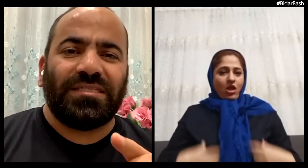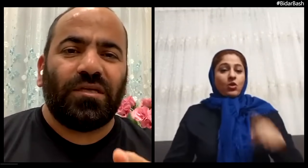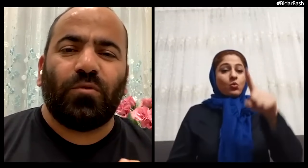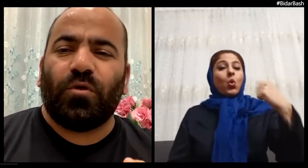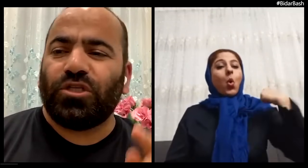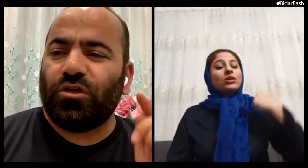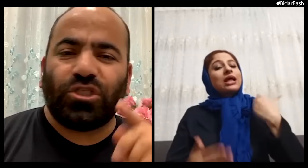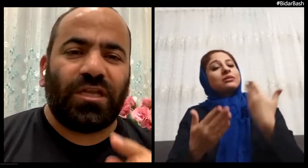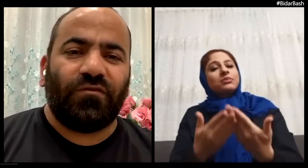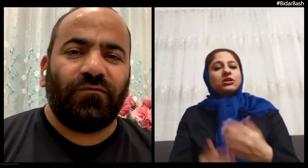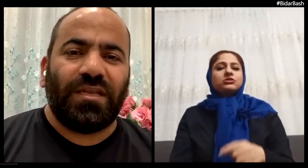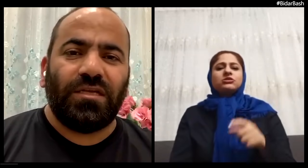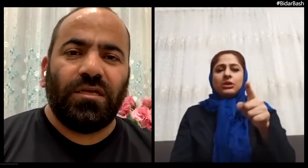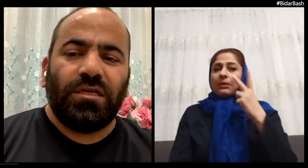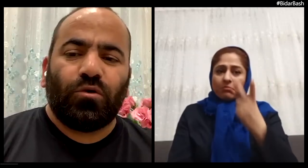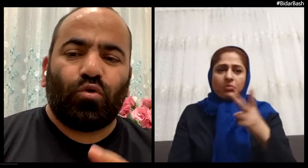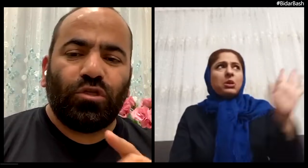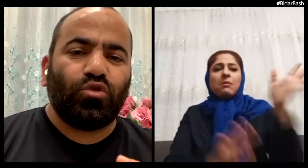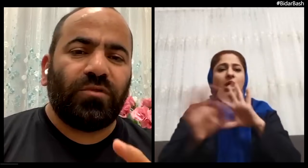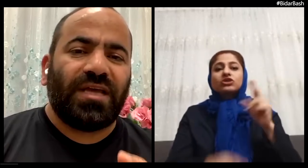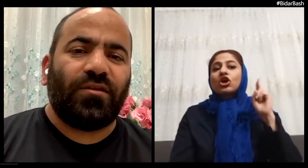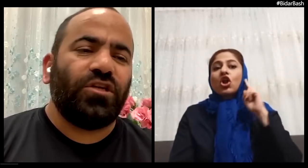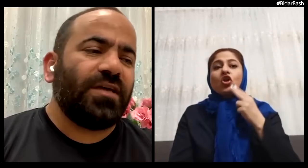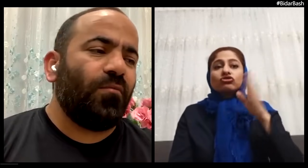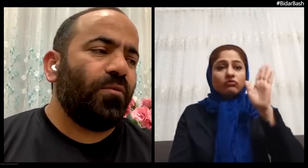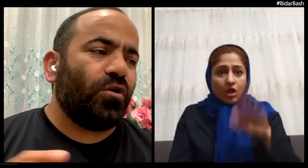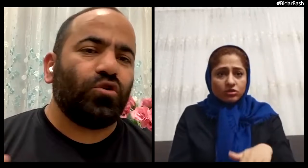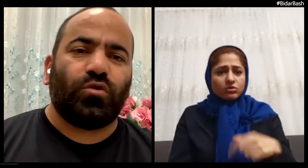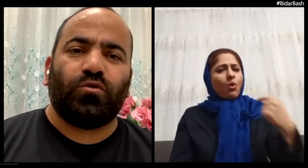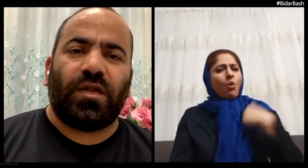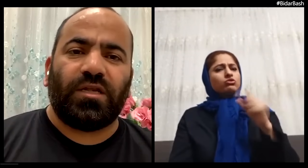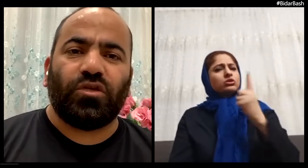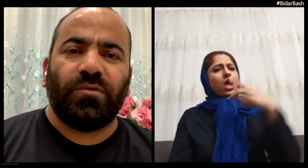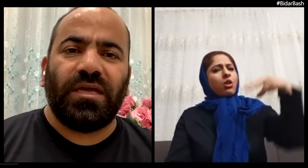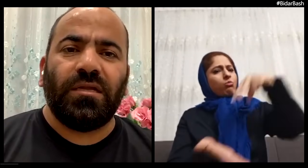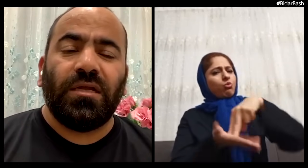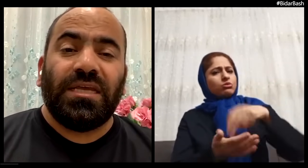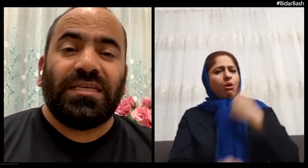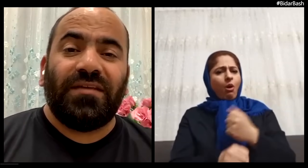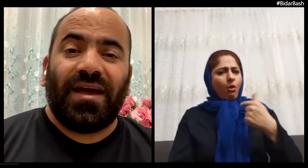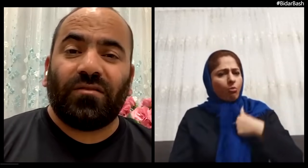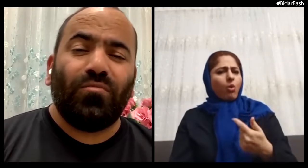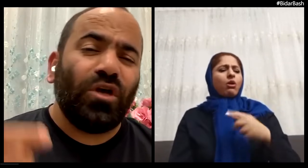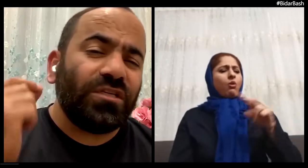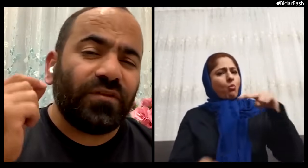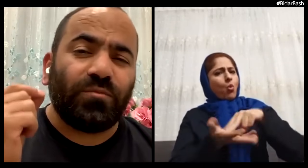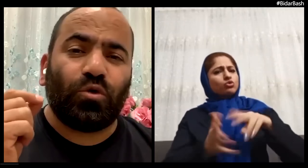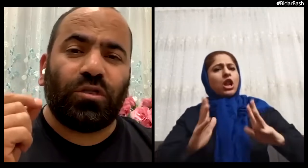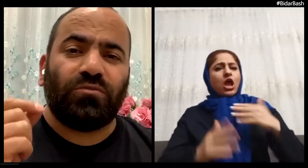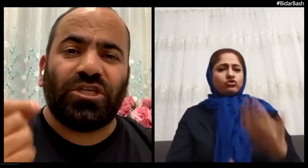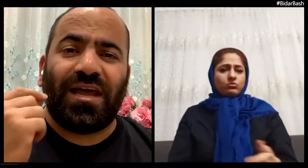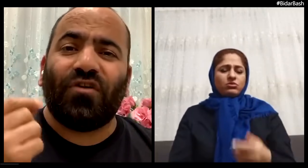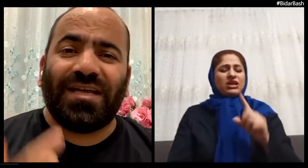میبینید عزیزای ما با اینکه ناشنوان ولی خودشون به تنهایی تمام کاراشون رو میتونن انجام بدن. یه وقتایی مایی که